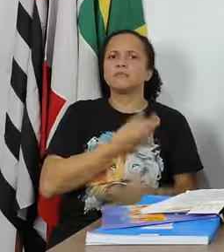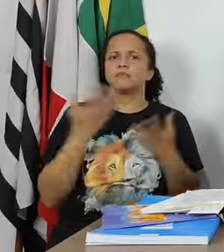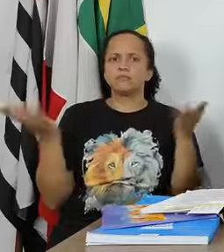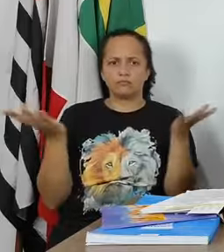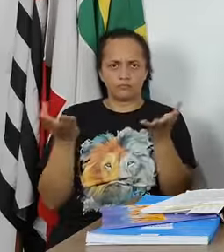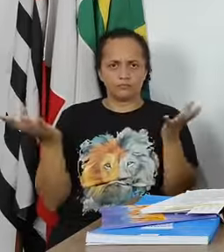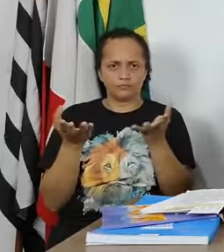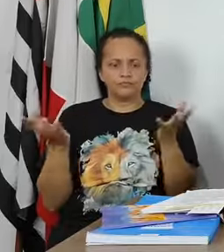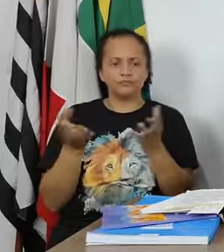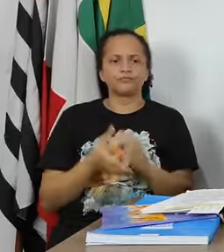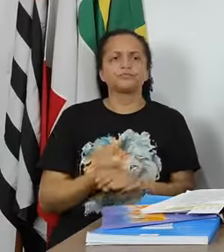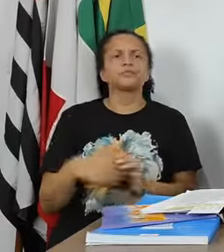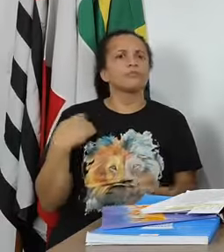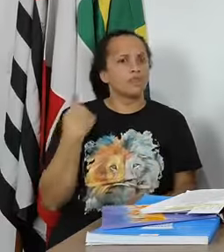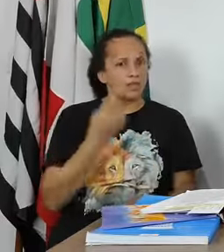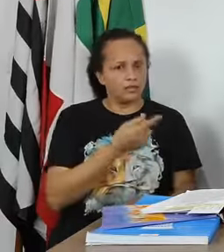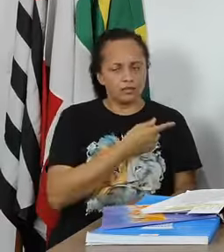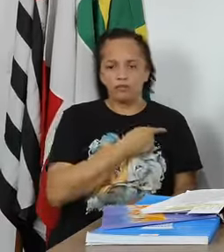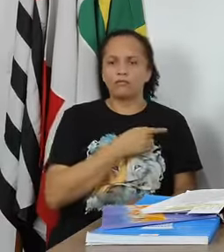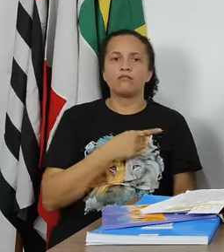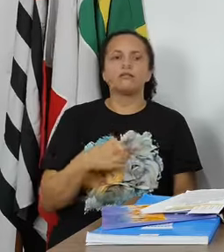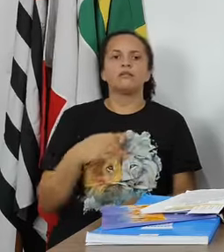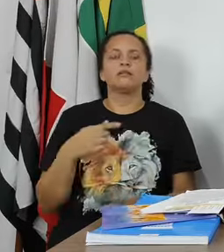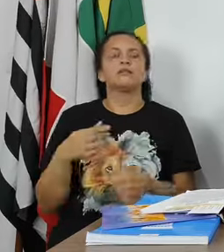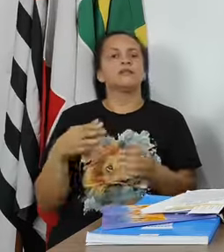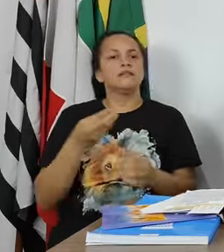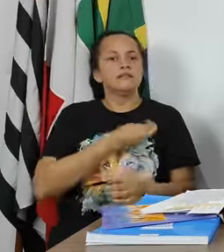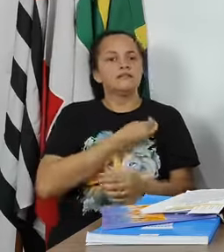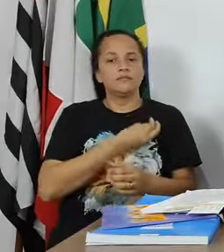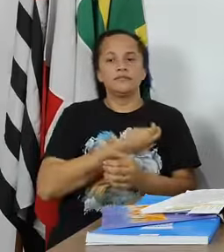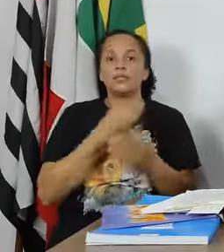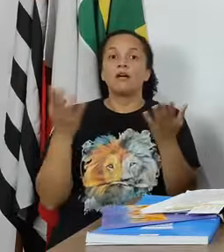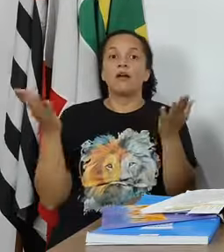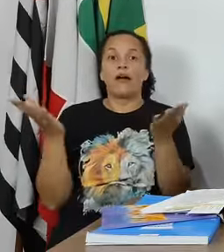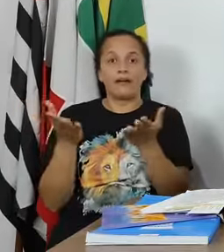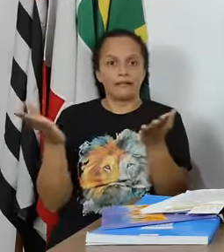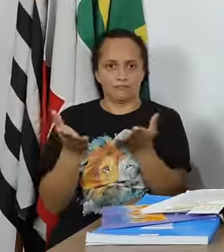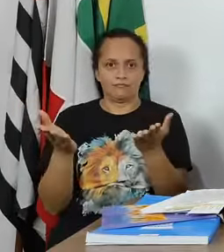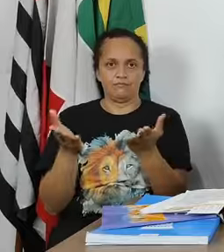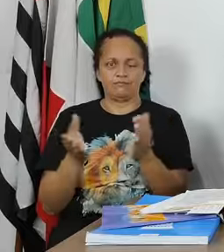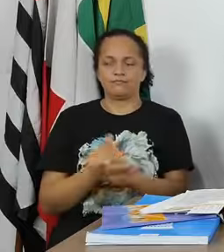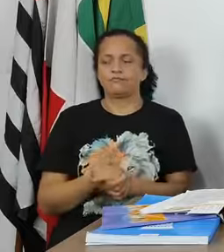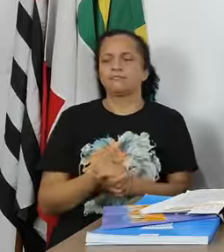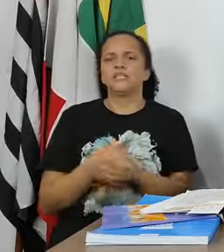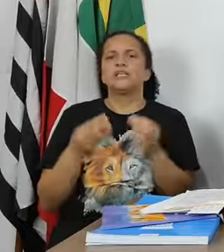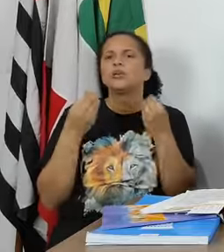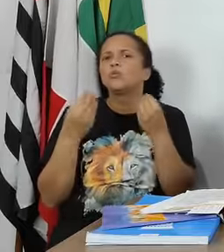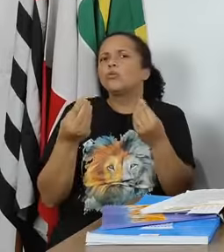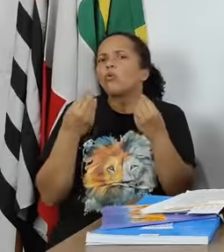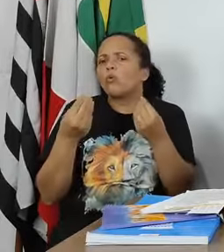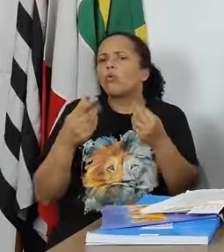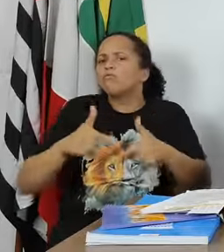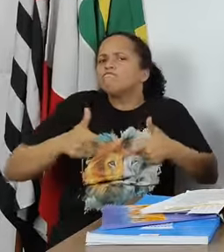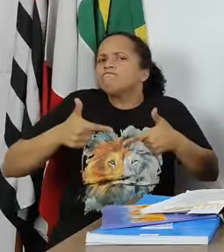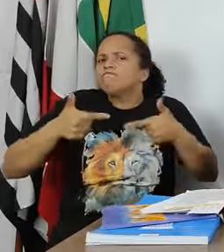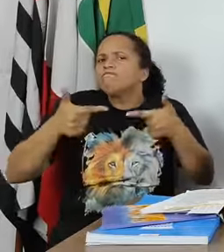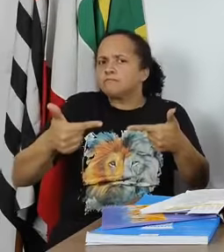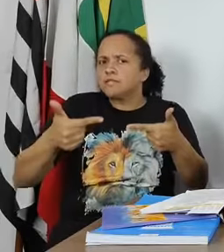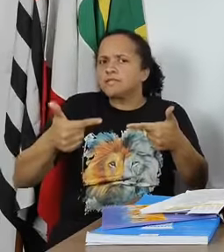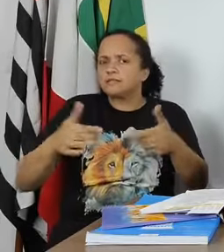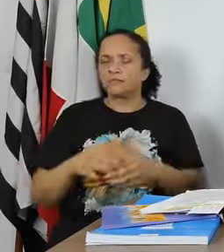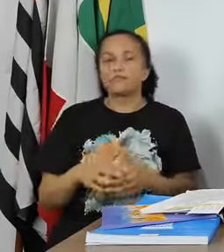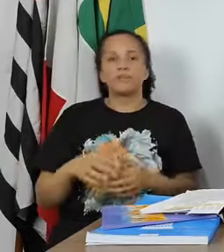nós, cristãos, estamos inseridos nesse contexto aqui, né? E como agir, né? Como enfrentar,